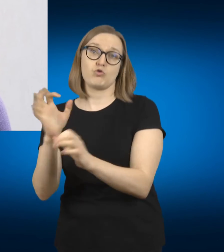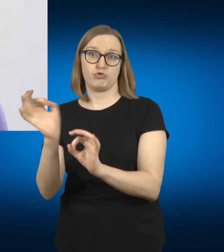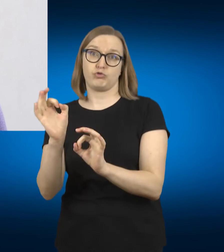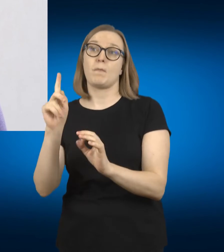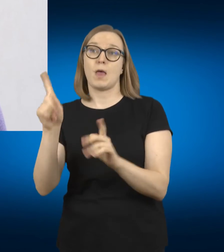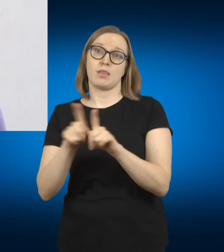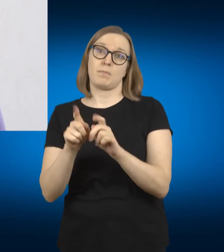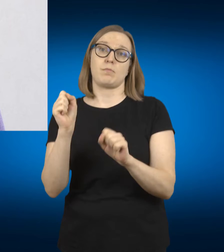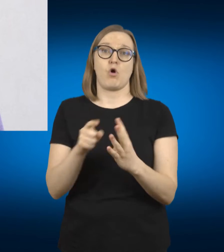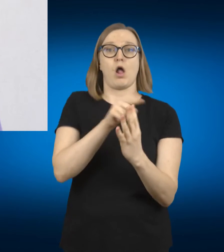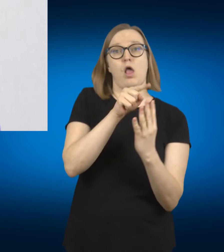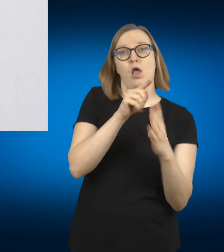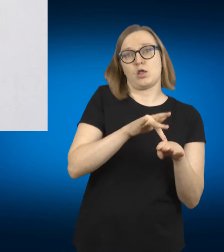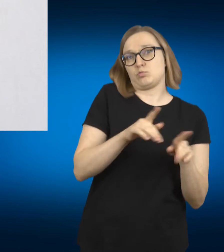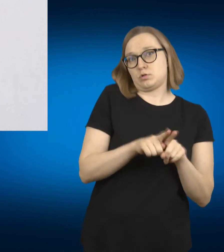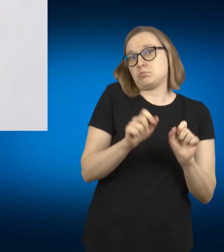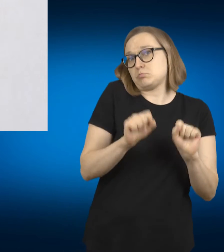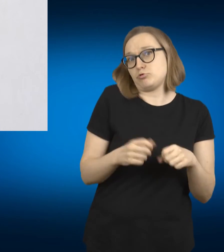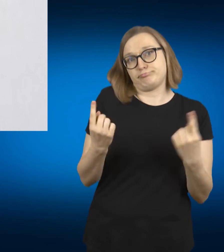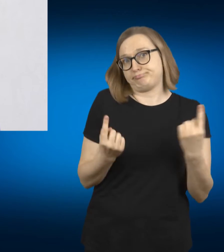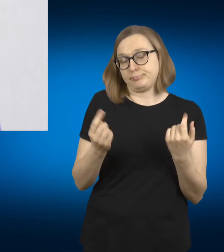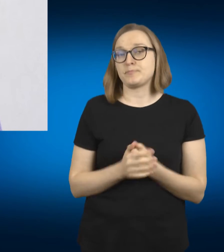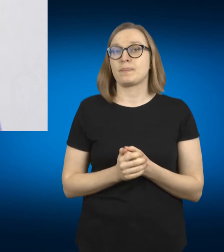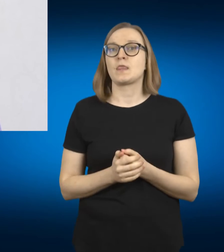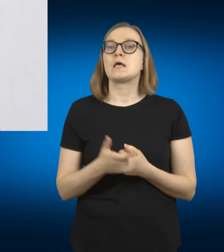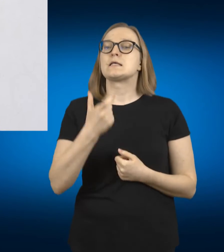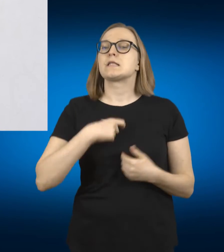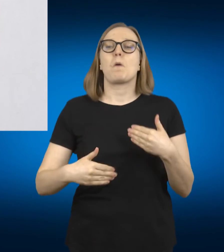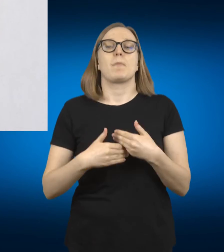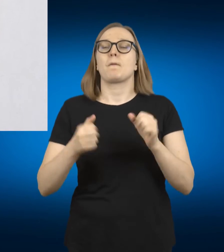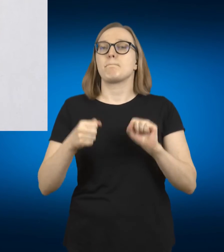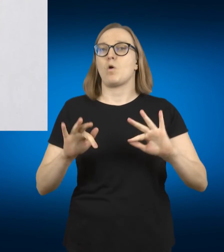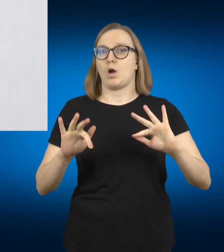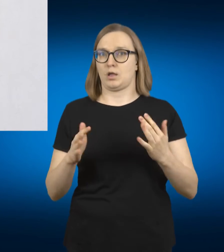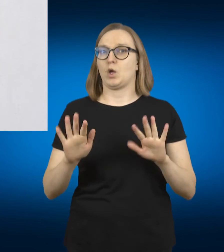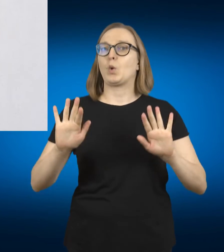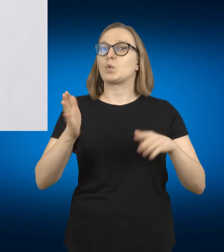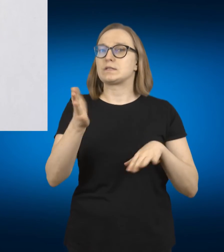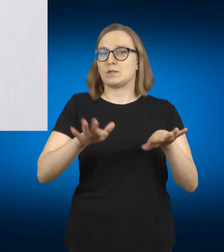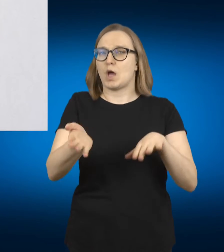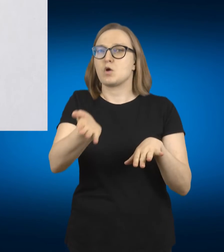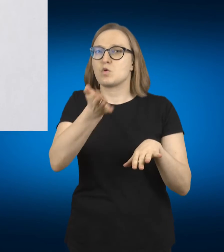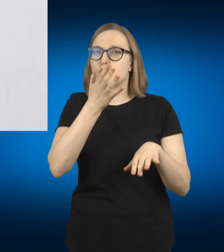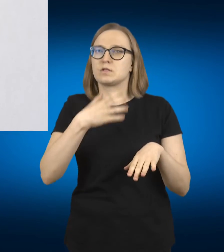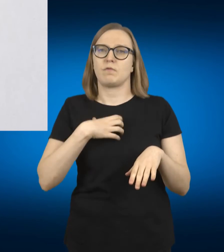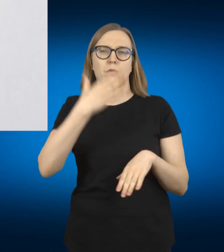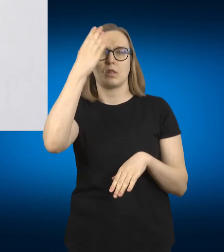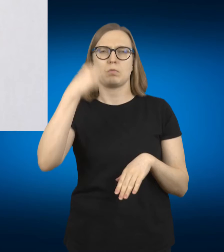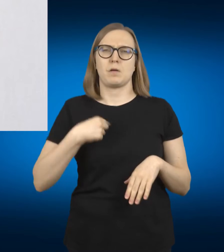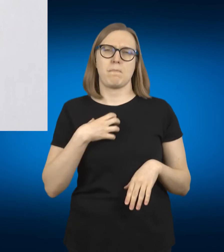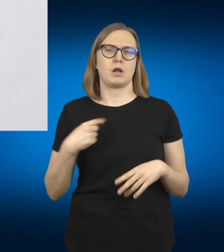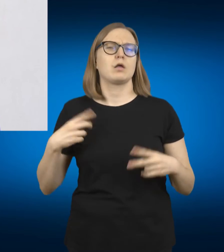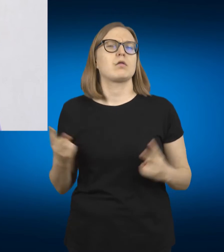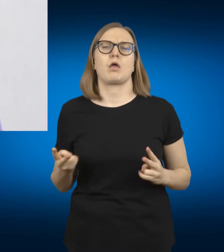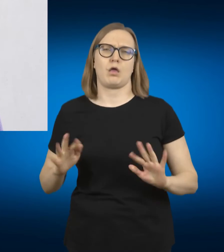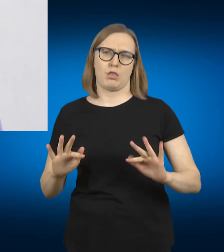reakcijos. Tai, ką galime daryti, savo padėti, tai krizėje labai svarbu nepamiršti pagrindinių savo poreikių. Tai reiškia, kad